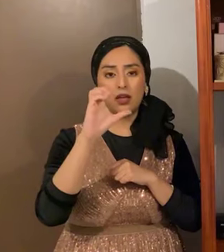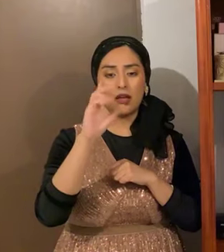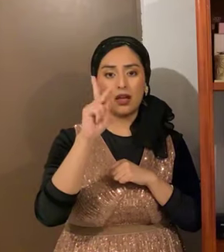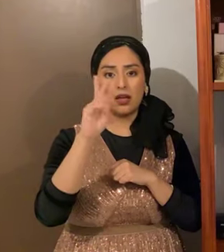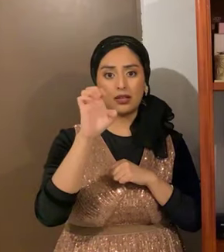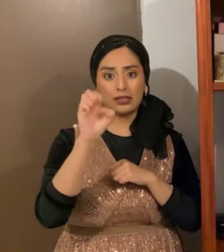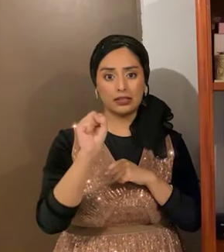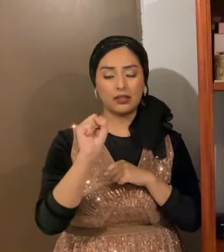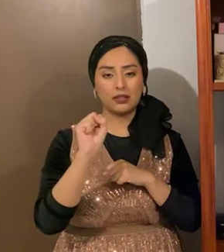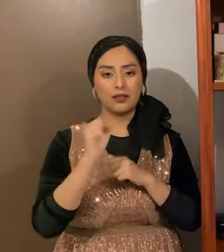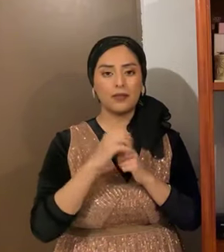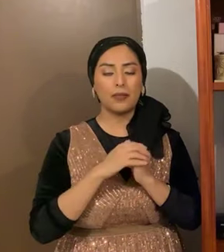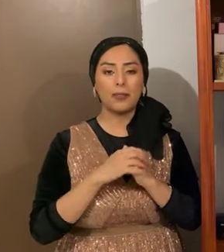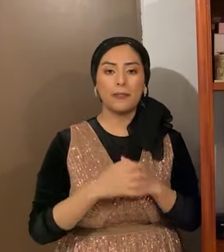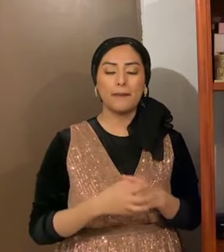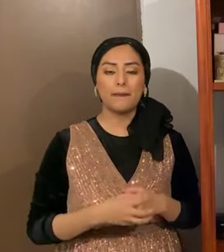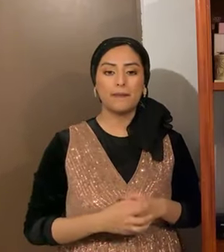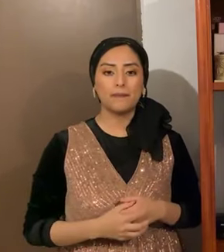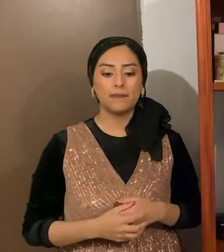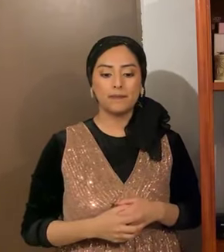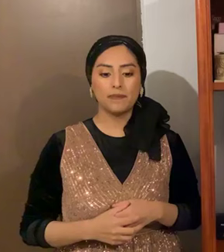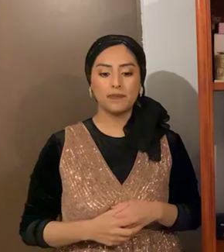tipo, una guerra híbrida.